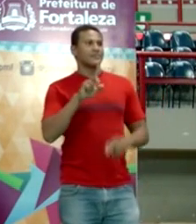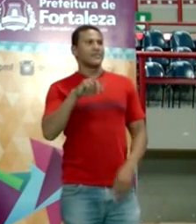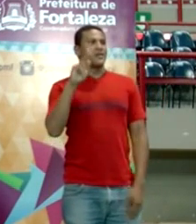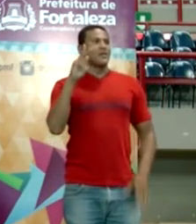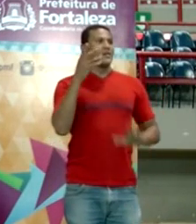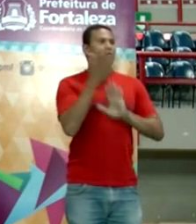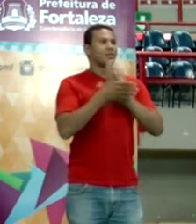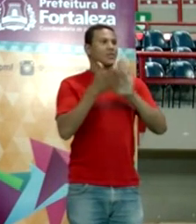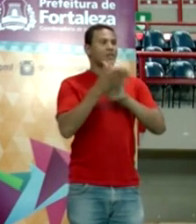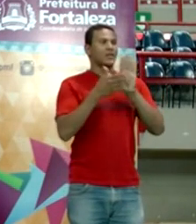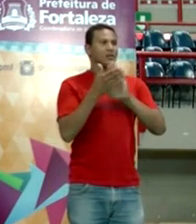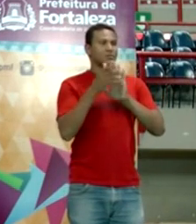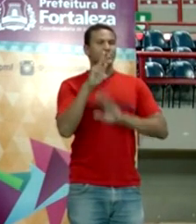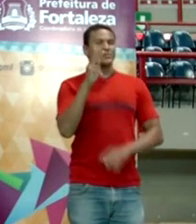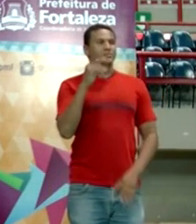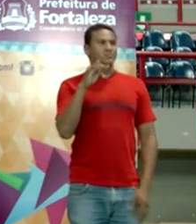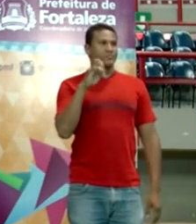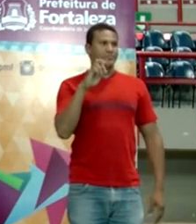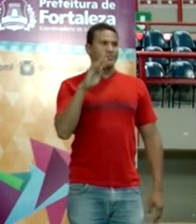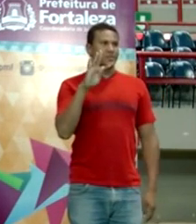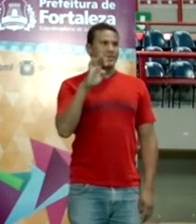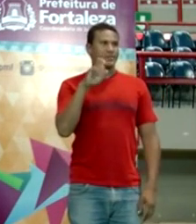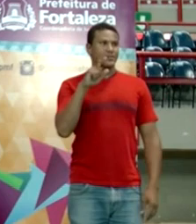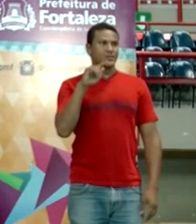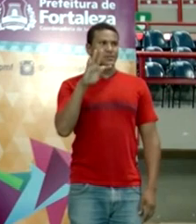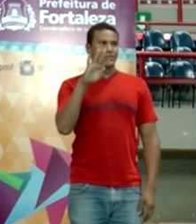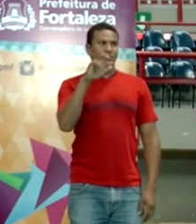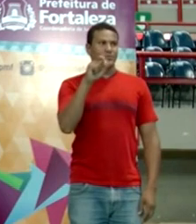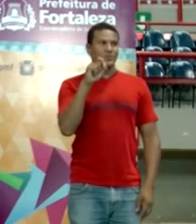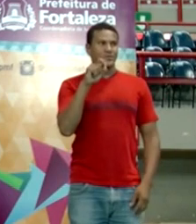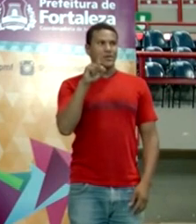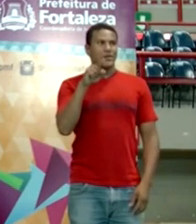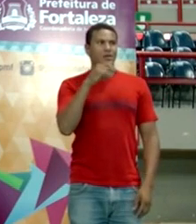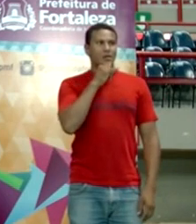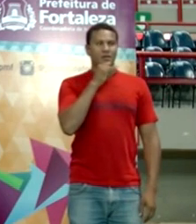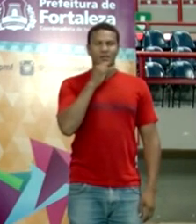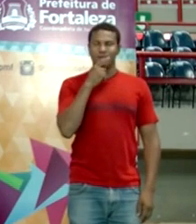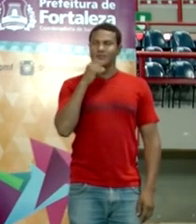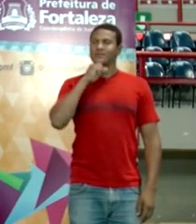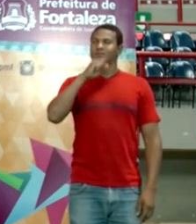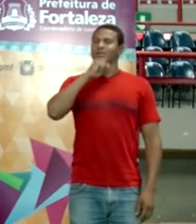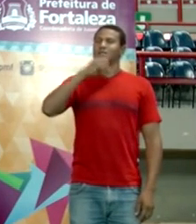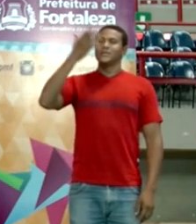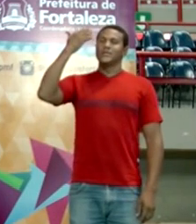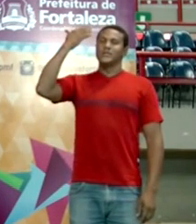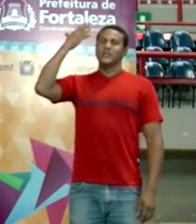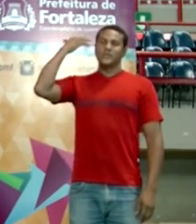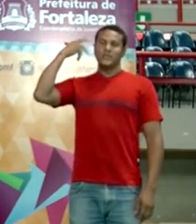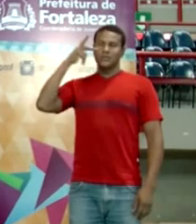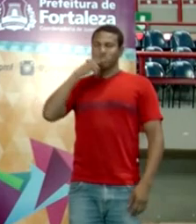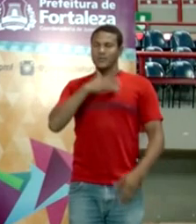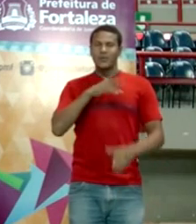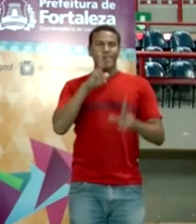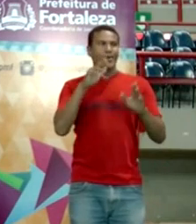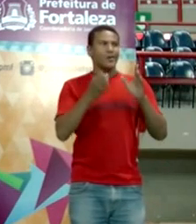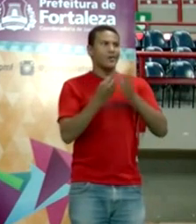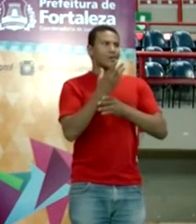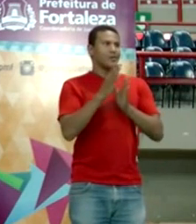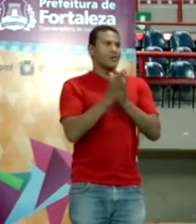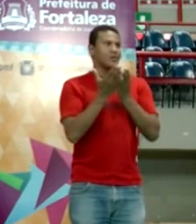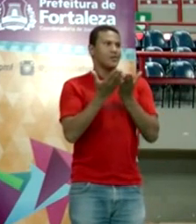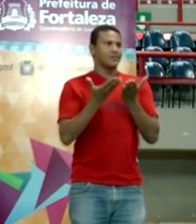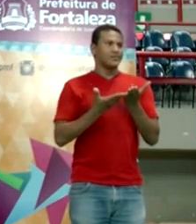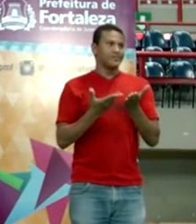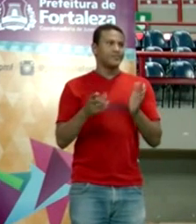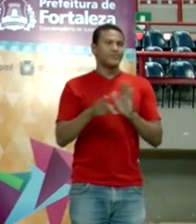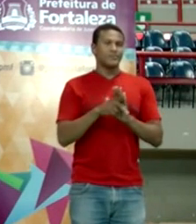tão antigo quanto a própria confecção de um livro. Quando você chegar à sua casa,